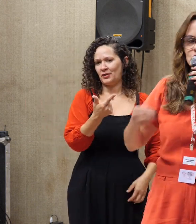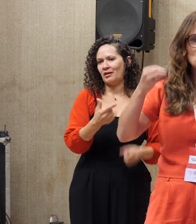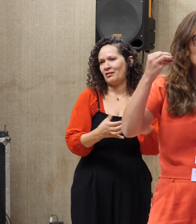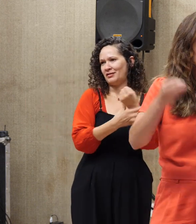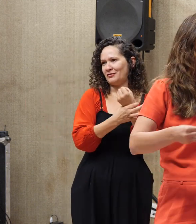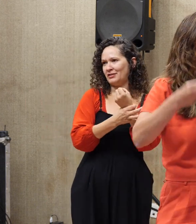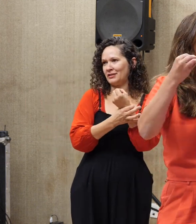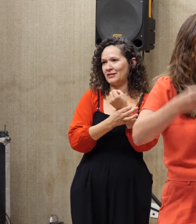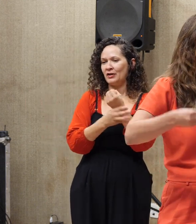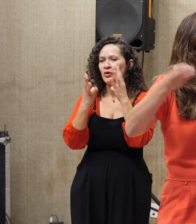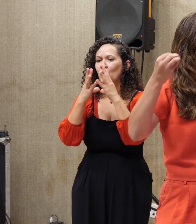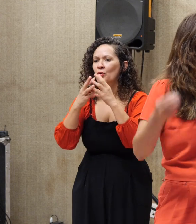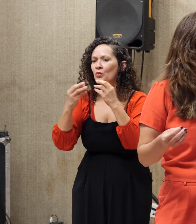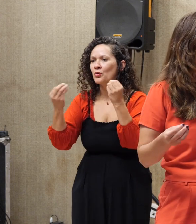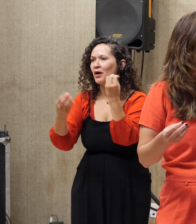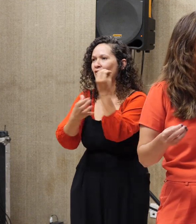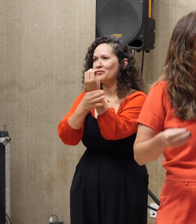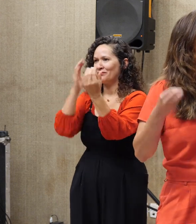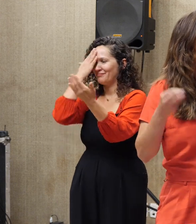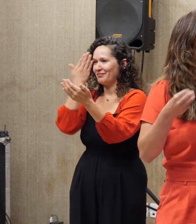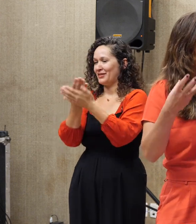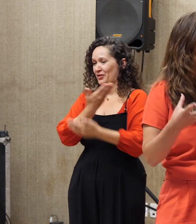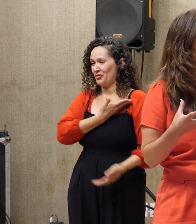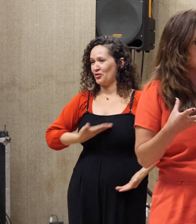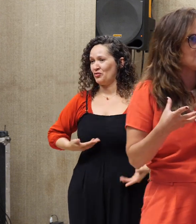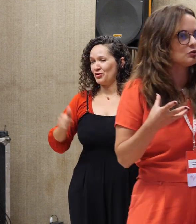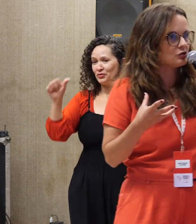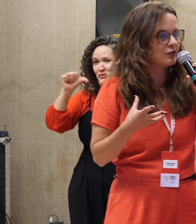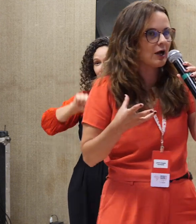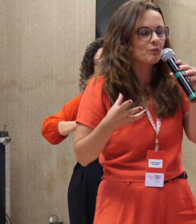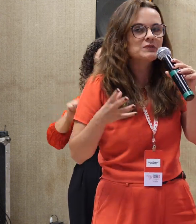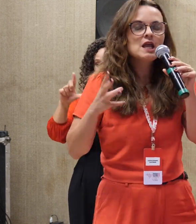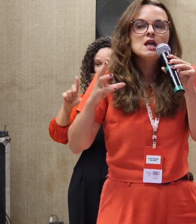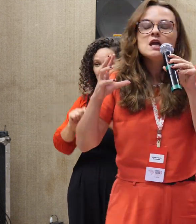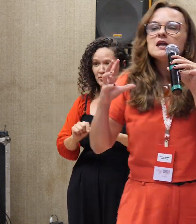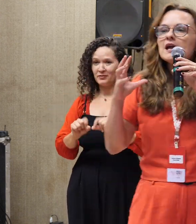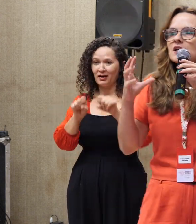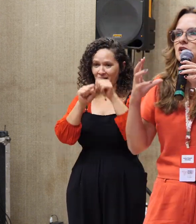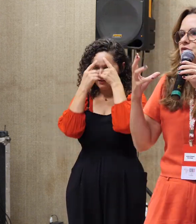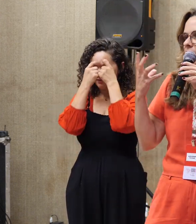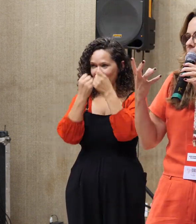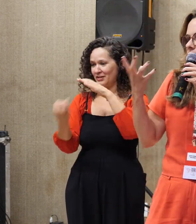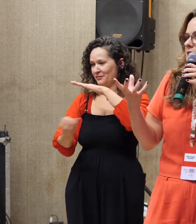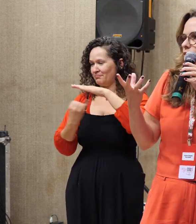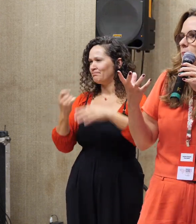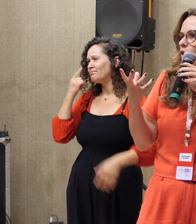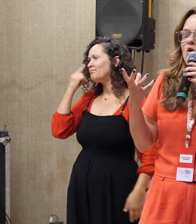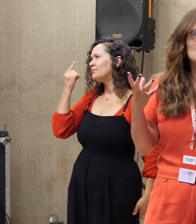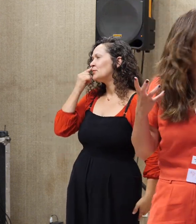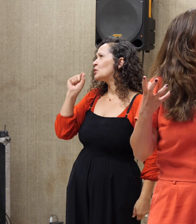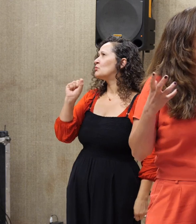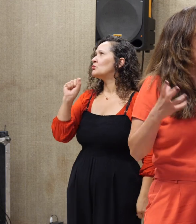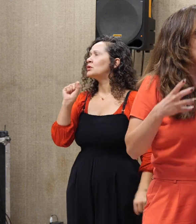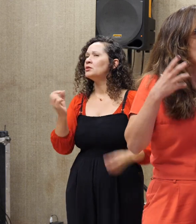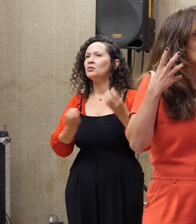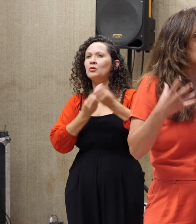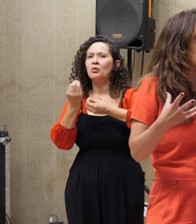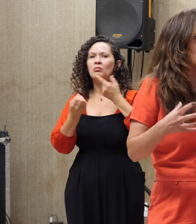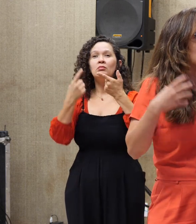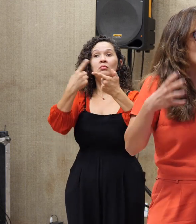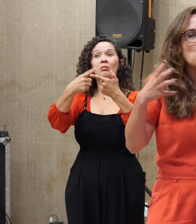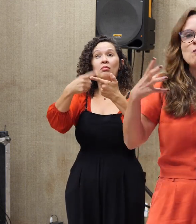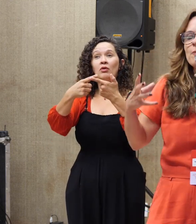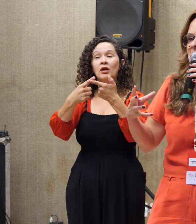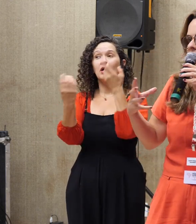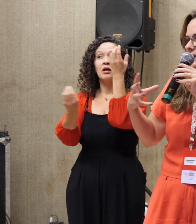os laços de confiança que nós temos no Estado em virtude da violência institucional. E aí a gente fica pensando um pouco, né, o